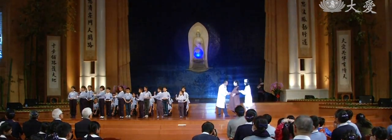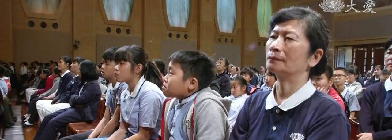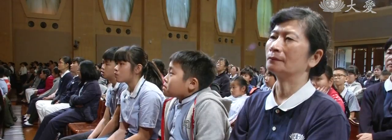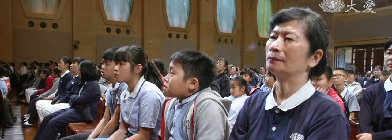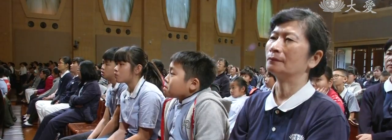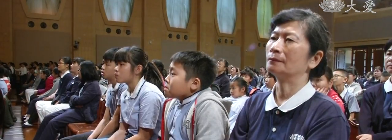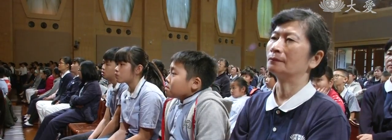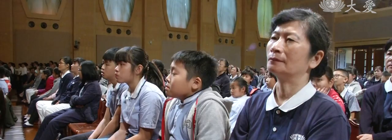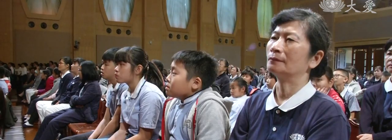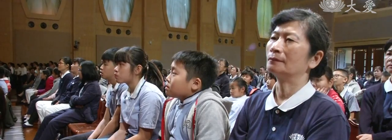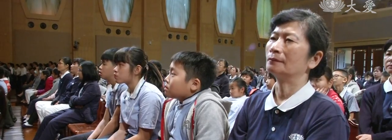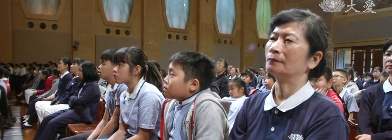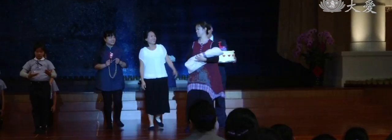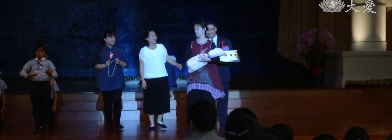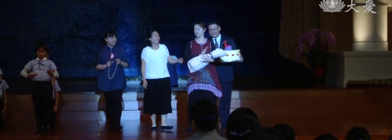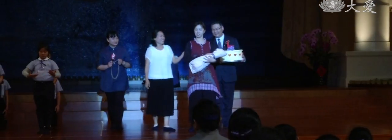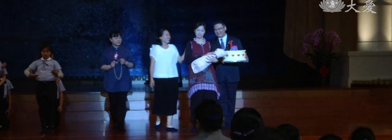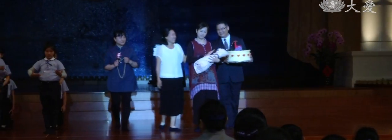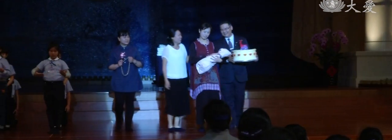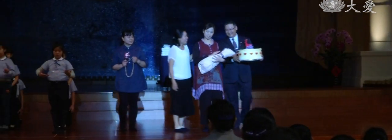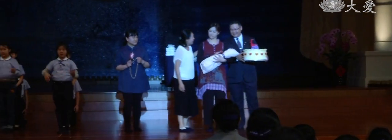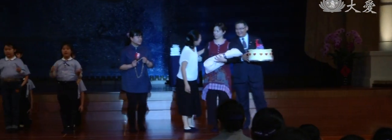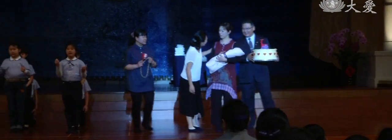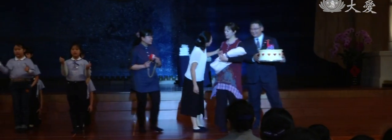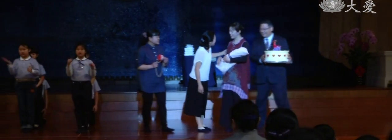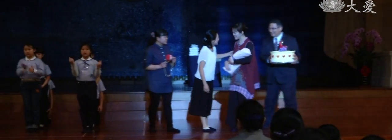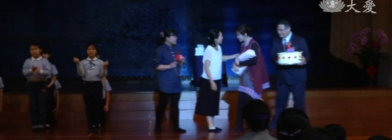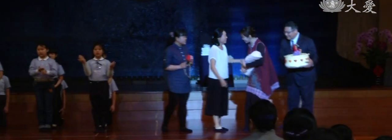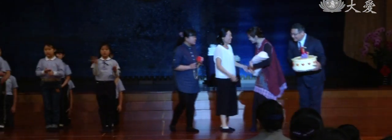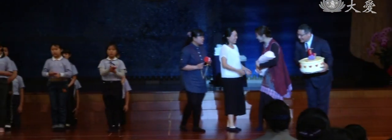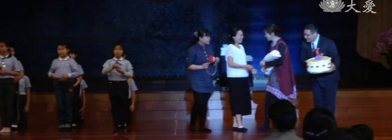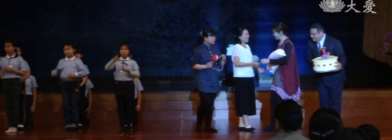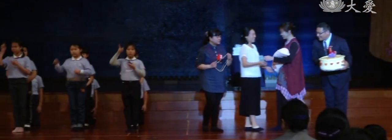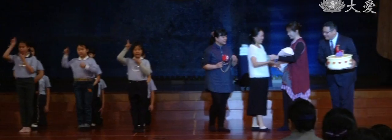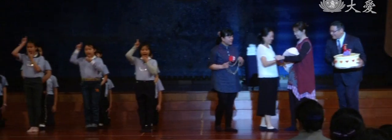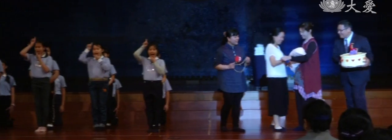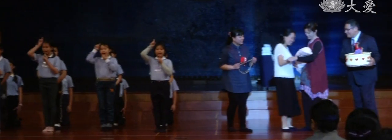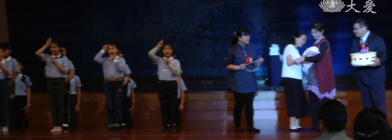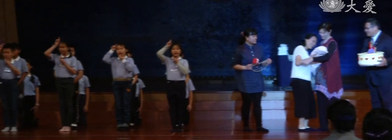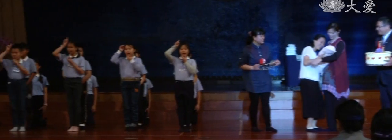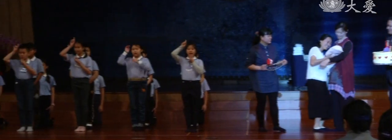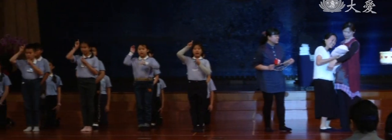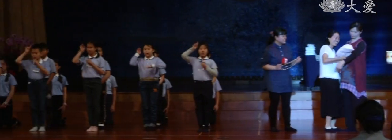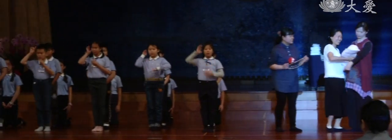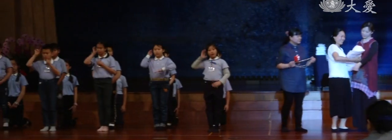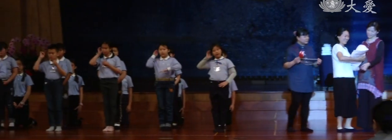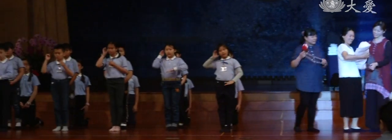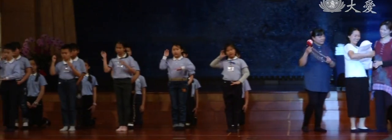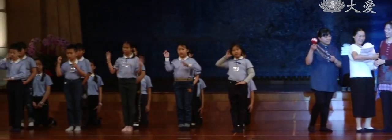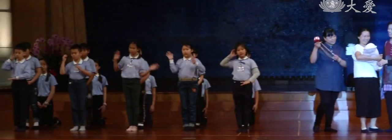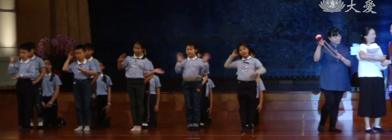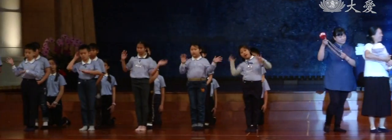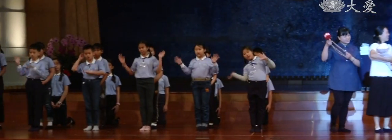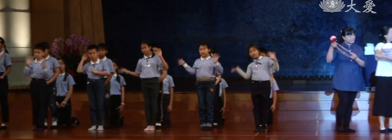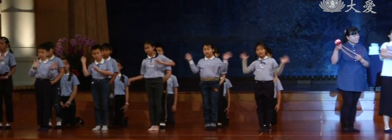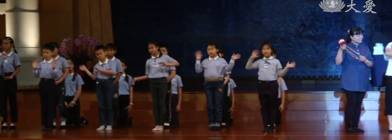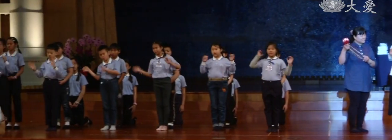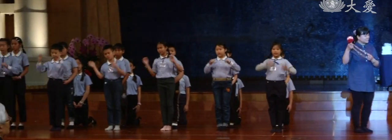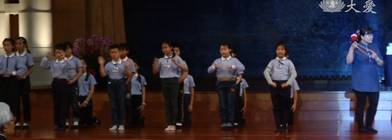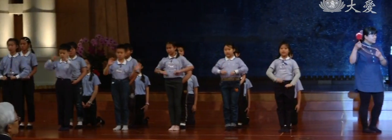学员和家长也来挑大梁，演绎父母十大恩情。半年的练习，亲子关系更紧密。